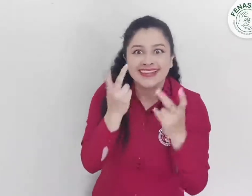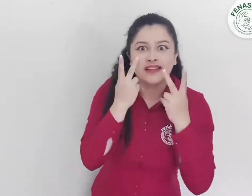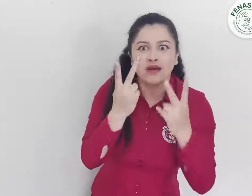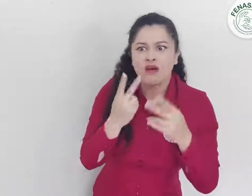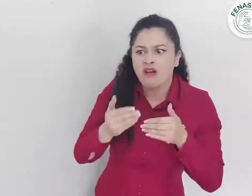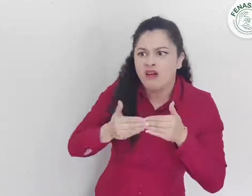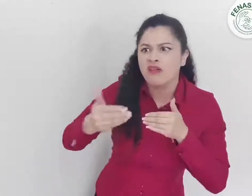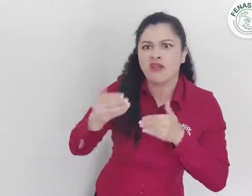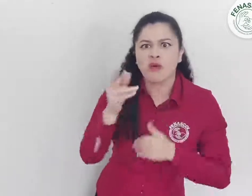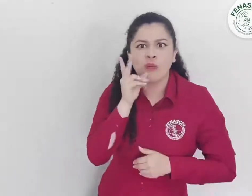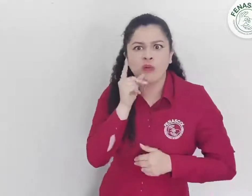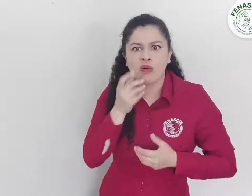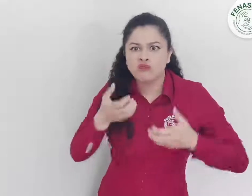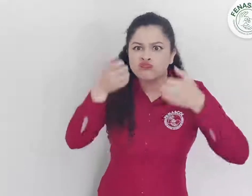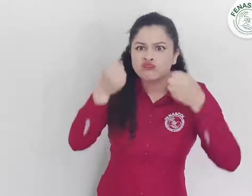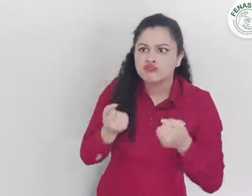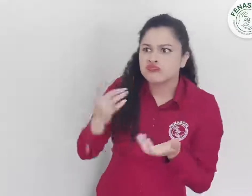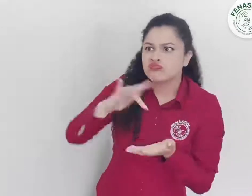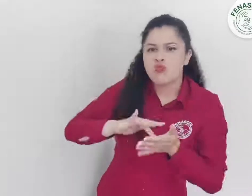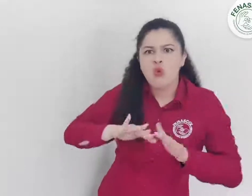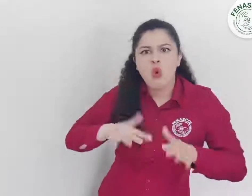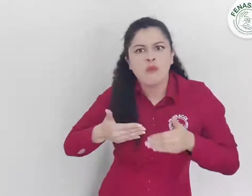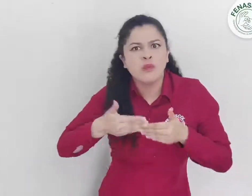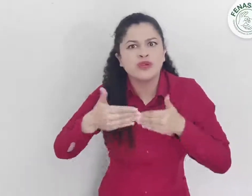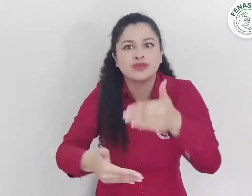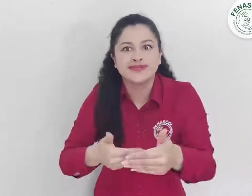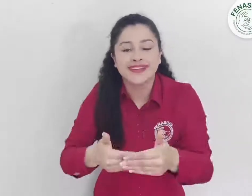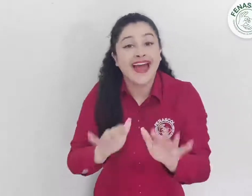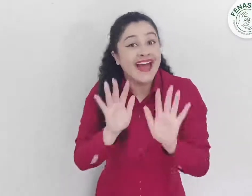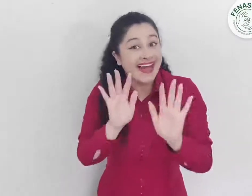si quieres saber más sobre este congreso